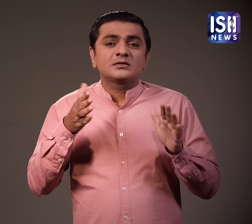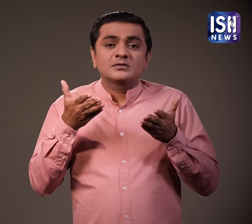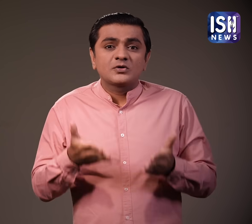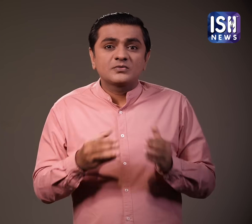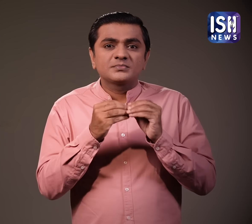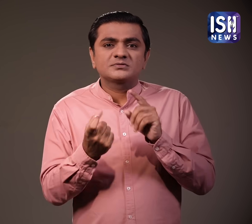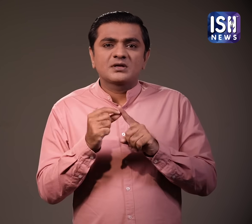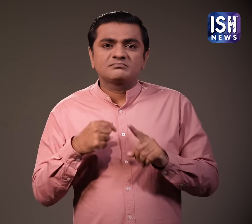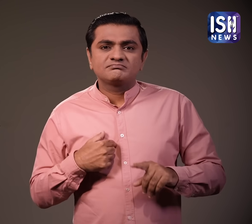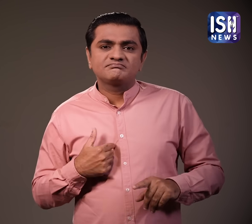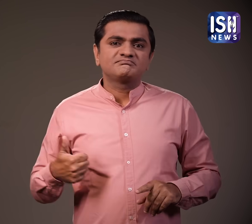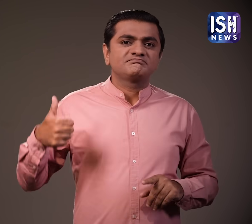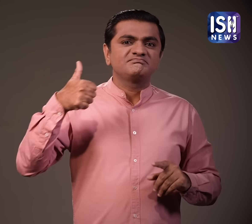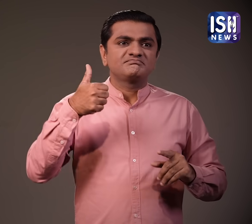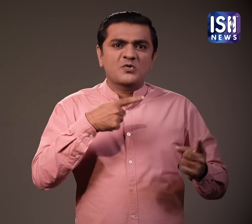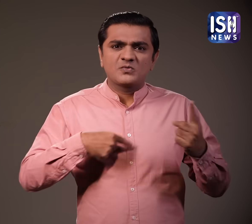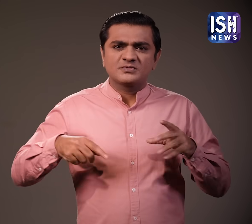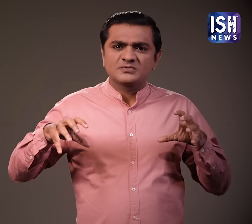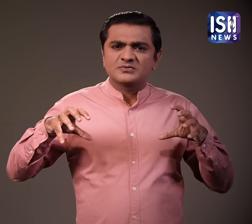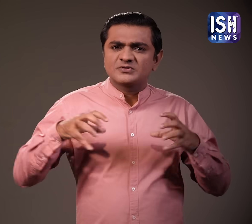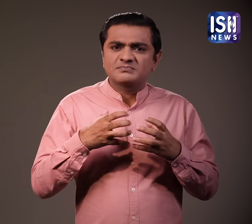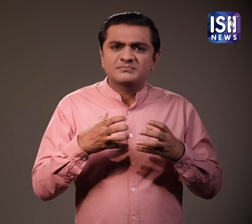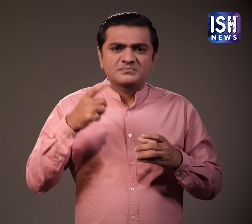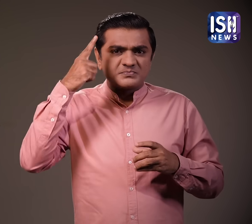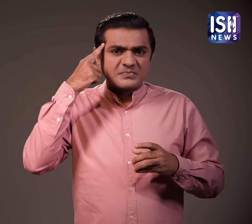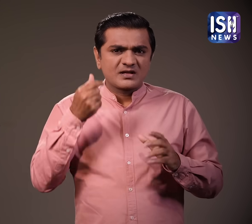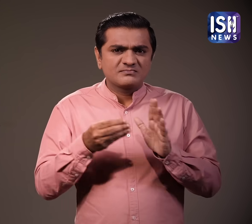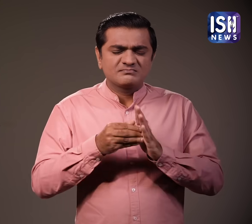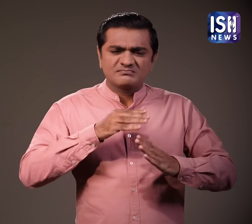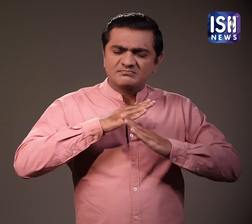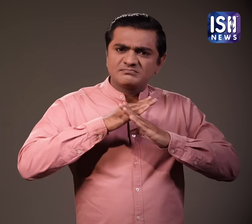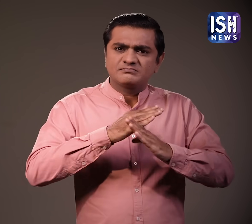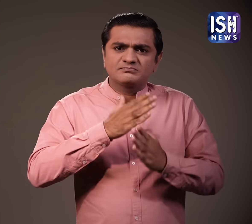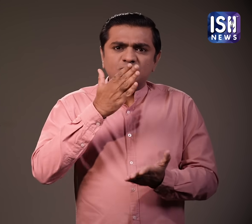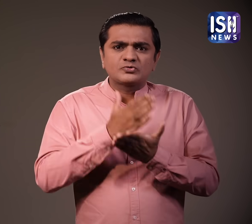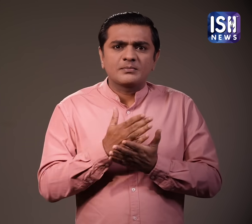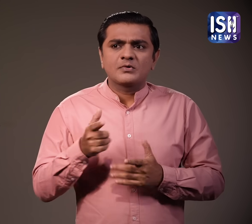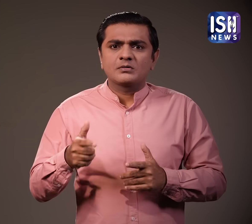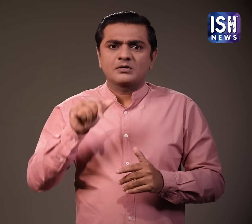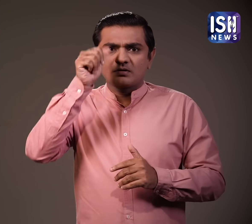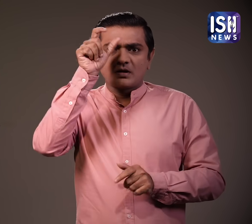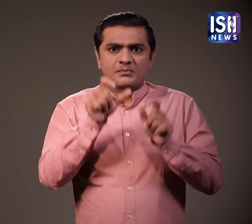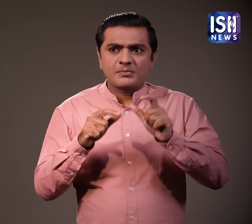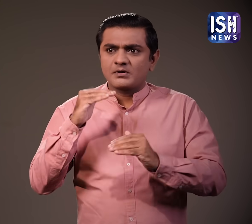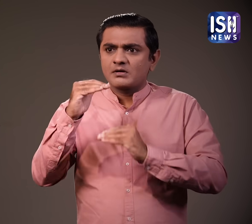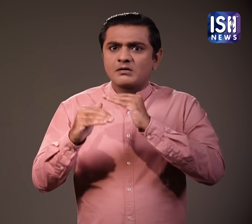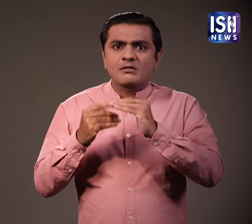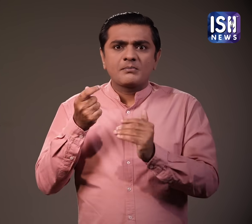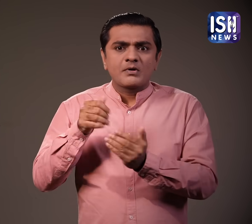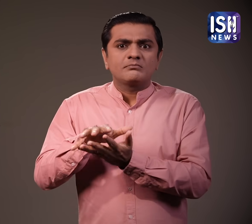अब जब भाजपा सत्ता में है और उसने ब्रष्टाचार पर अंकुछ लगा दिया है तो अर्थ व्यवस्ता बढ़